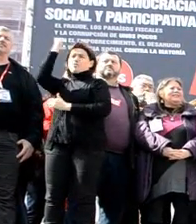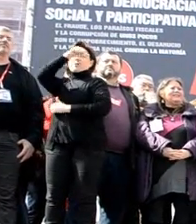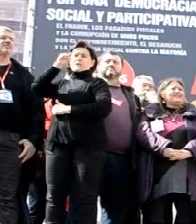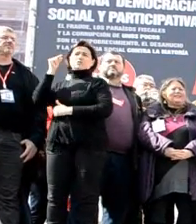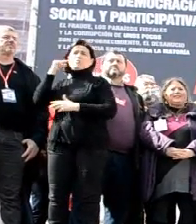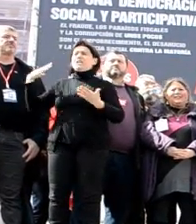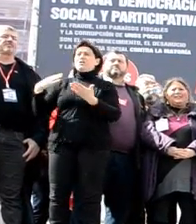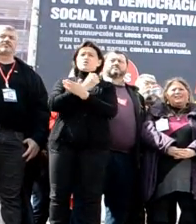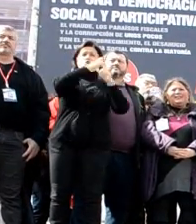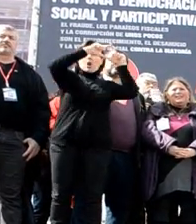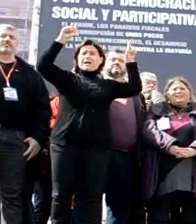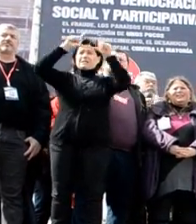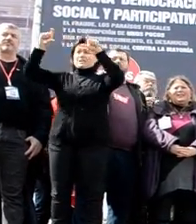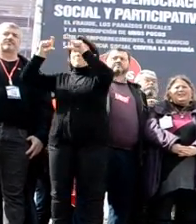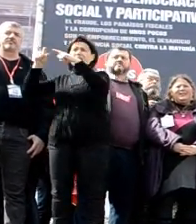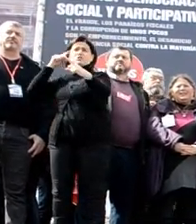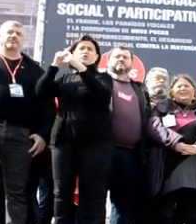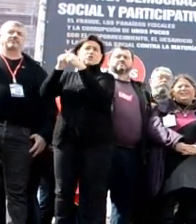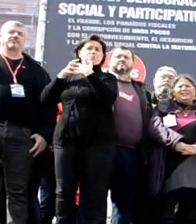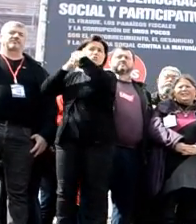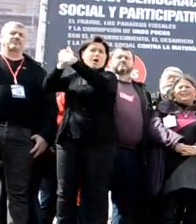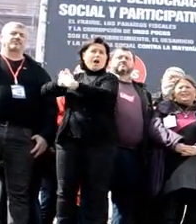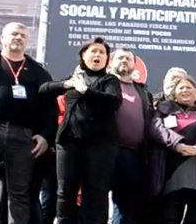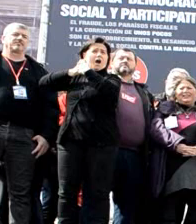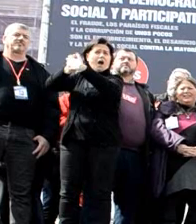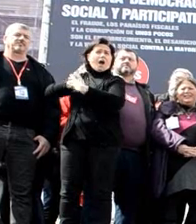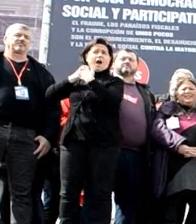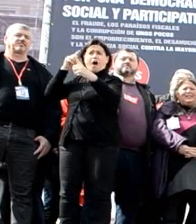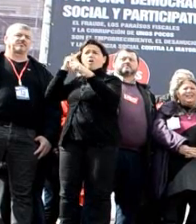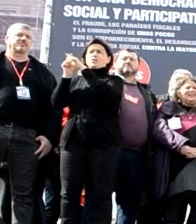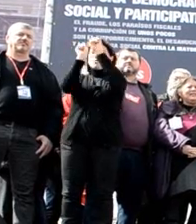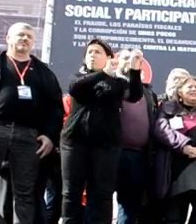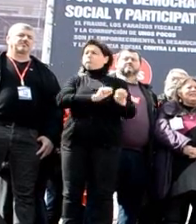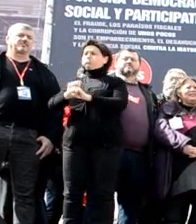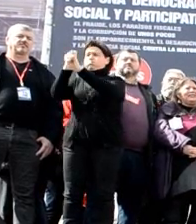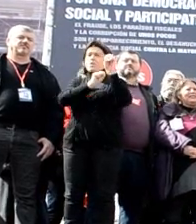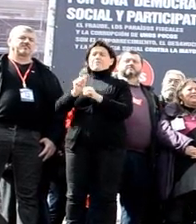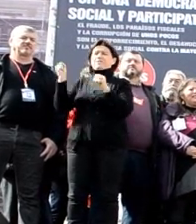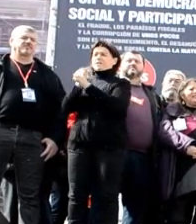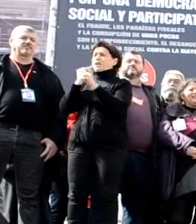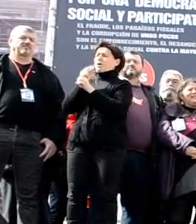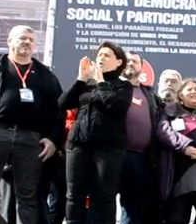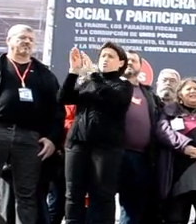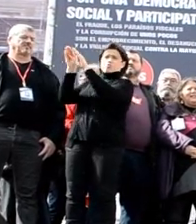de las empresas que están luchando por defender sus puestos de trabajo.